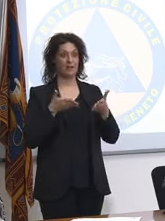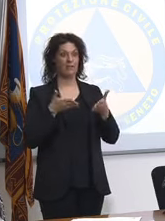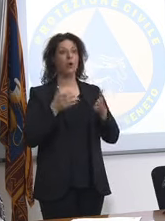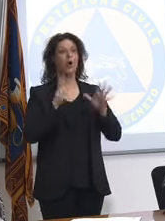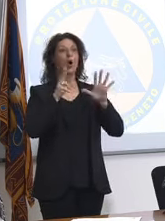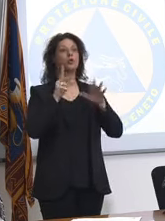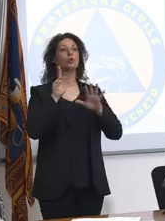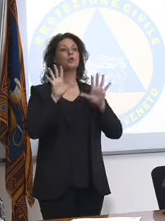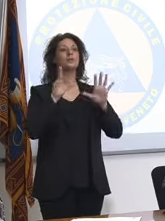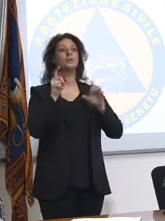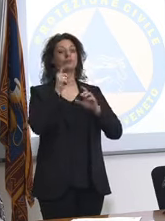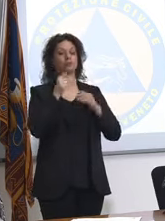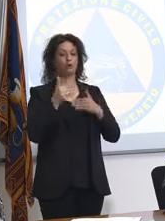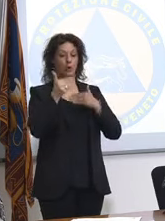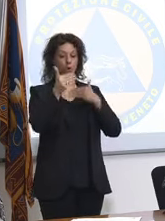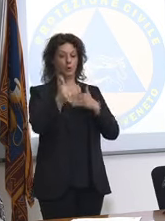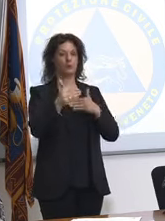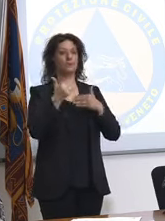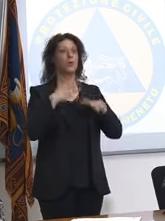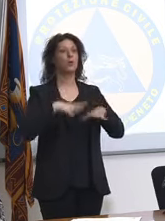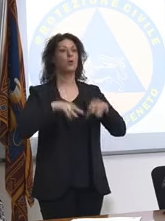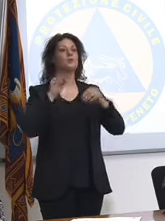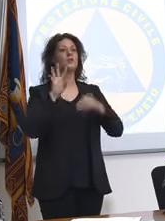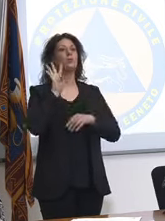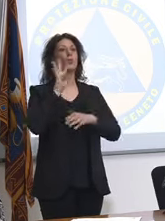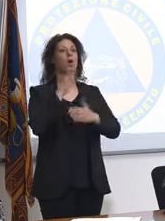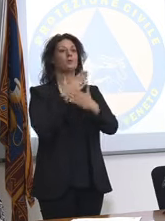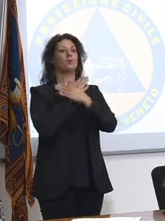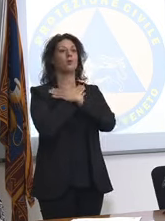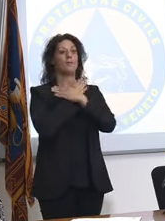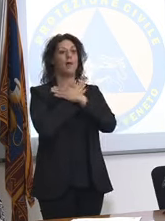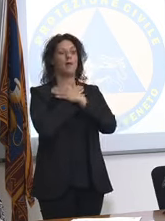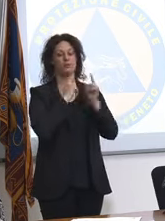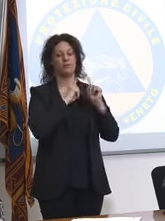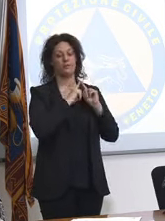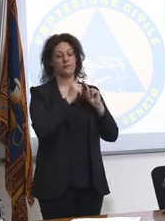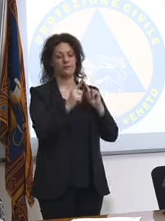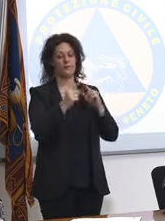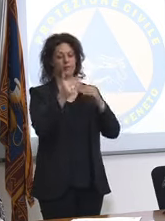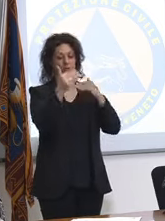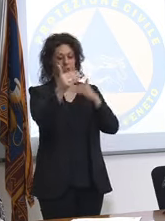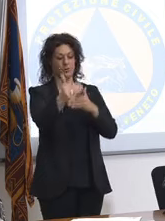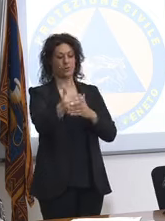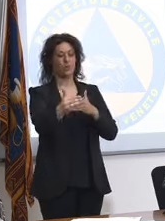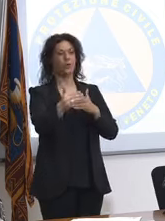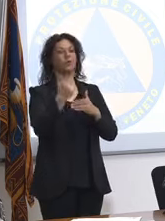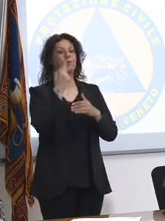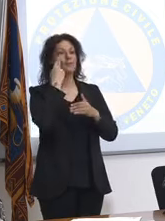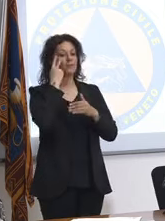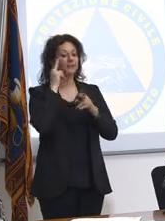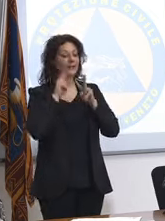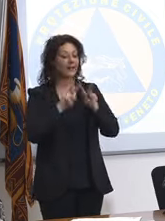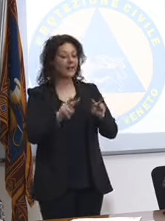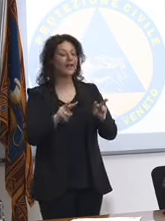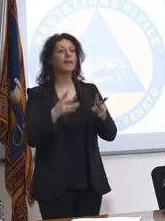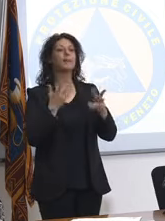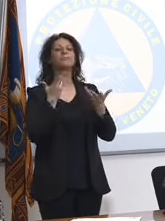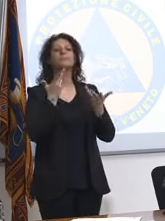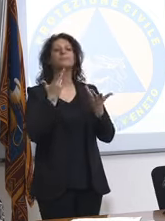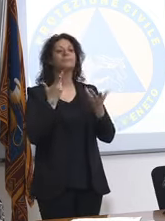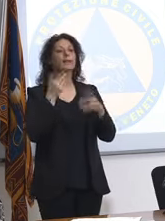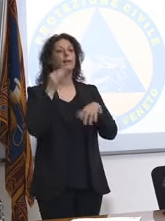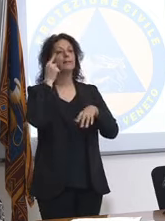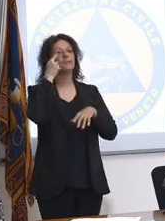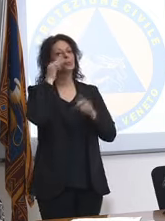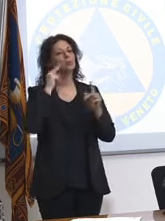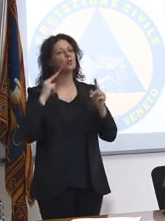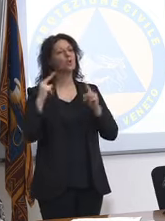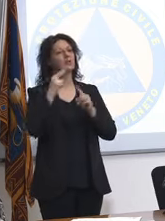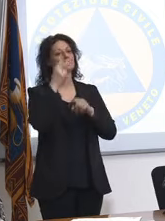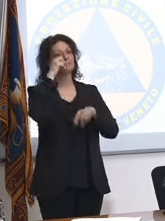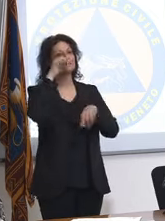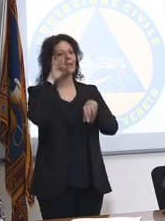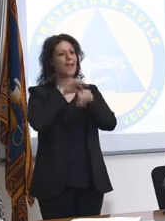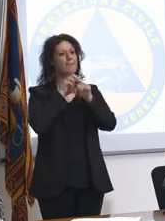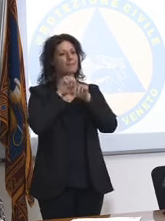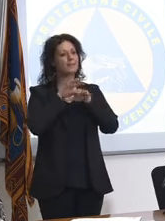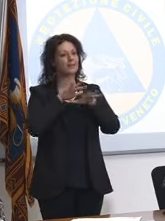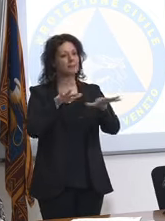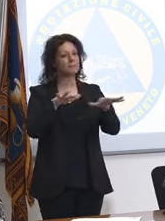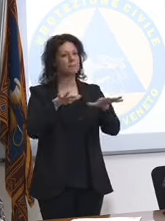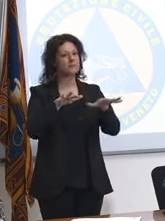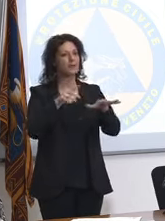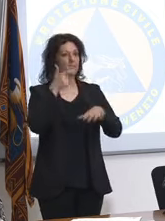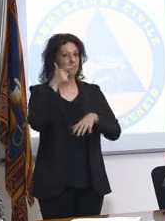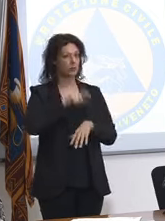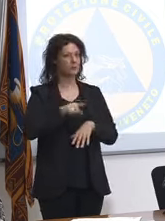8-10 giorni dal 4 di maggio, per capire cosa accade dal punto di vista epidemiologico. Giustamente la dottoressa Russo, che è al governo